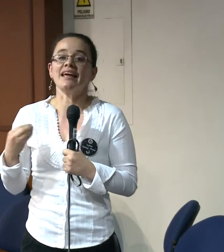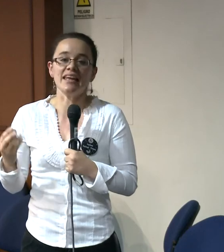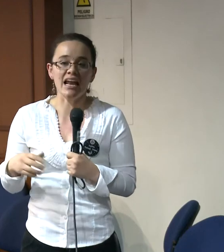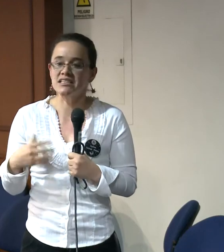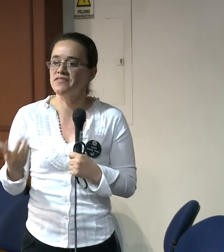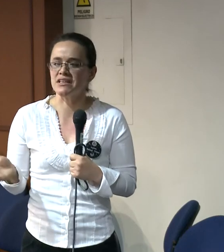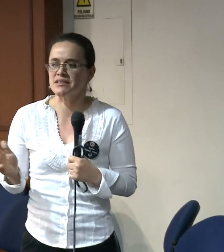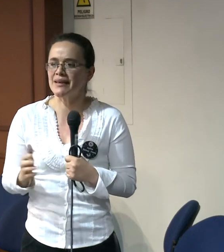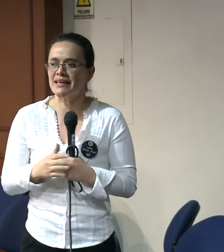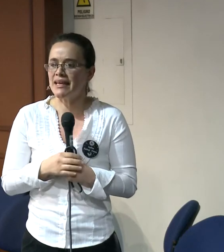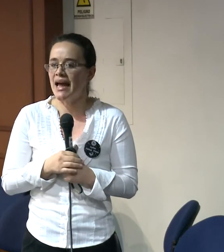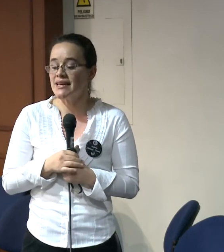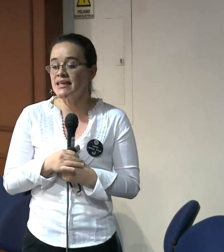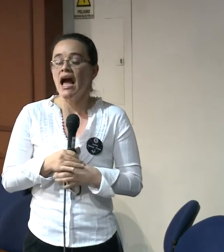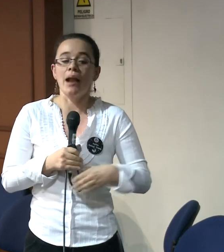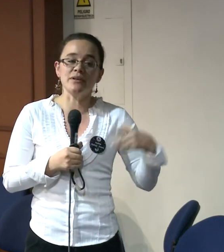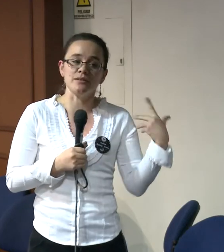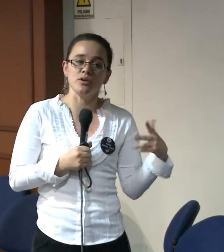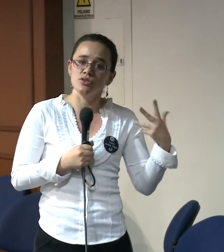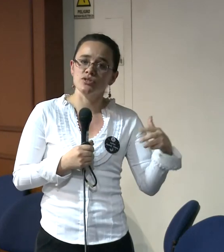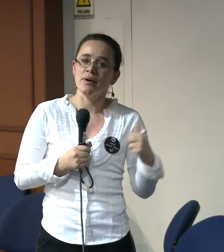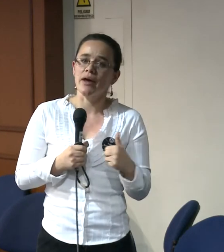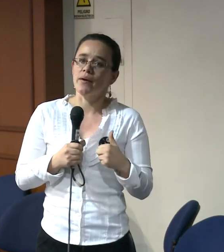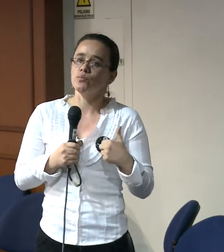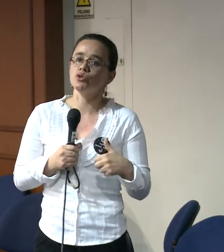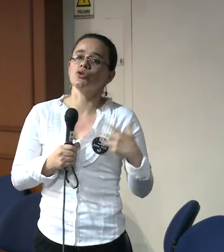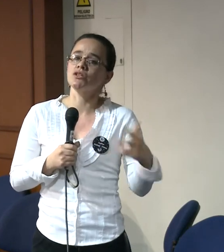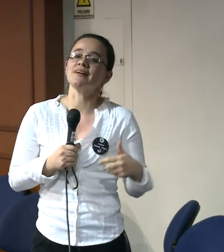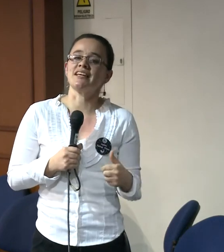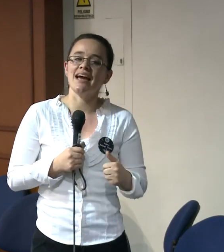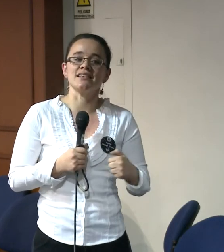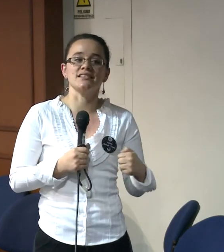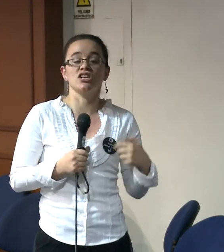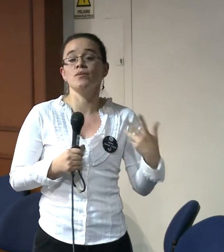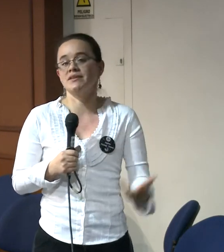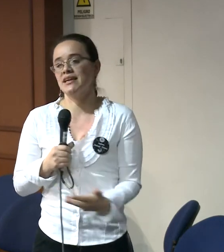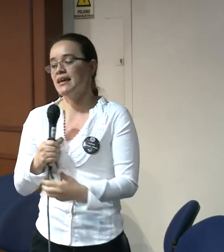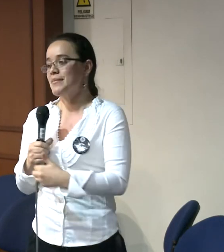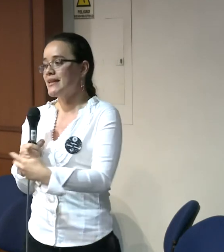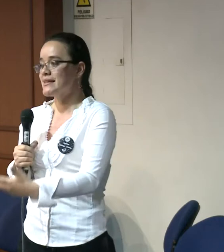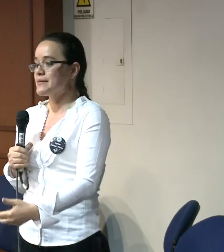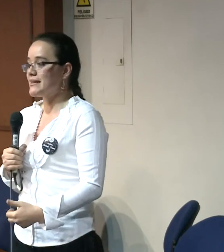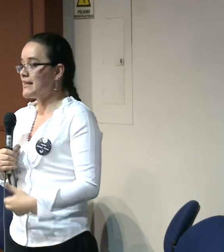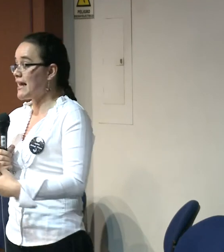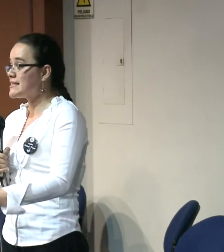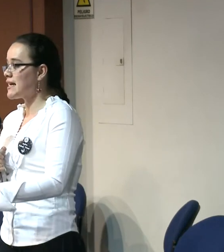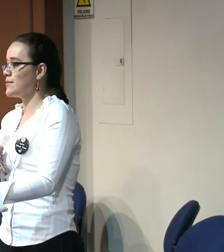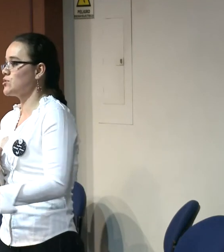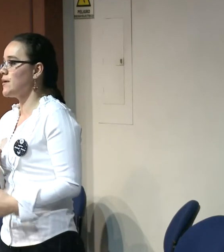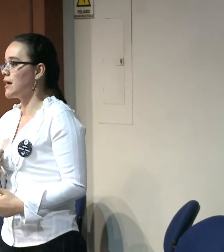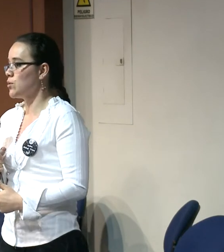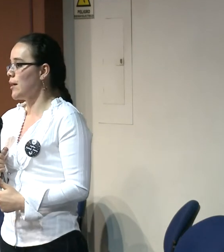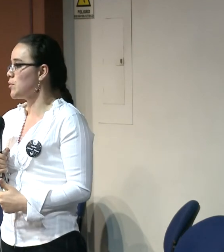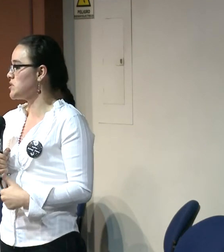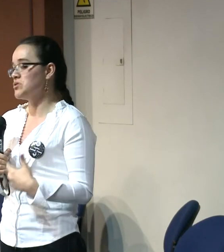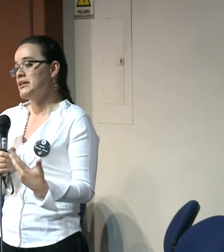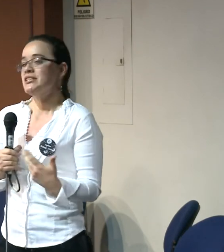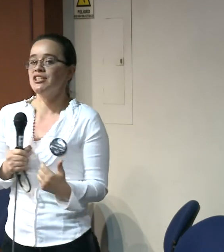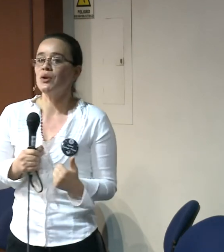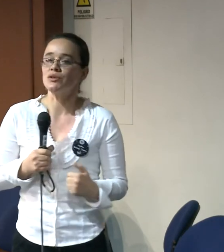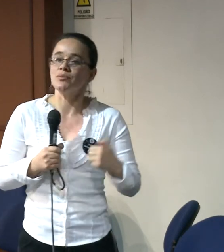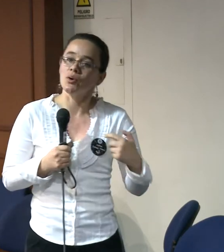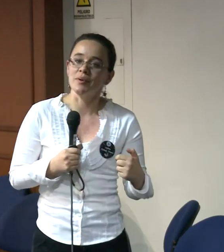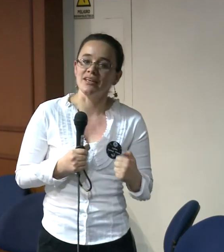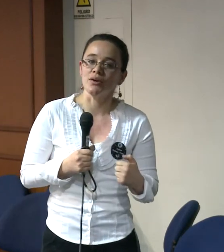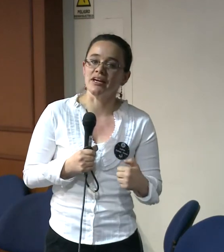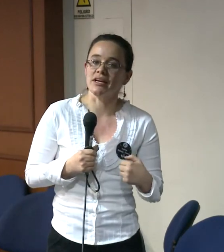traían materiales, diferentes materiales. Se varaban mucho con los materiales, decían no, pero es que hay que mandar a hacer material si queremos trabajar con la población.